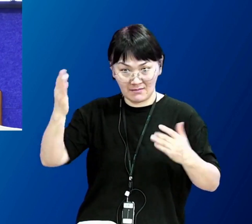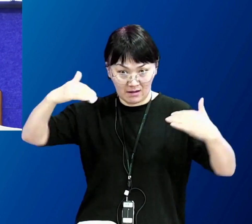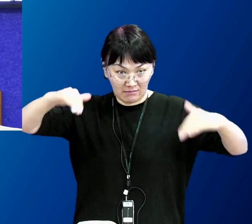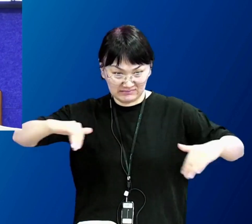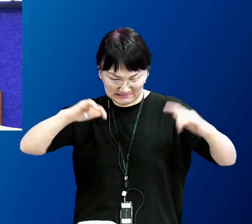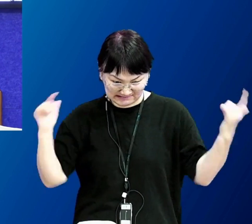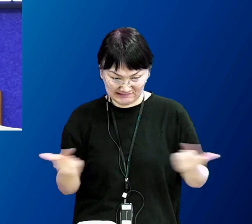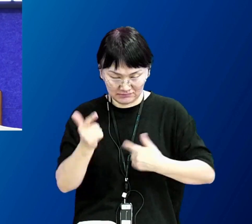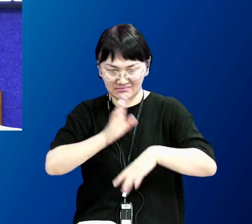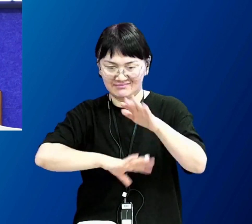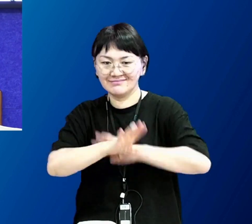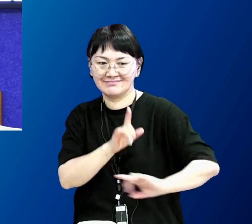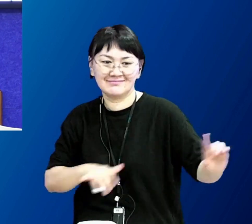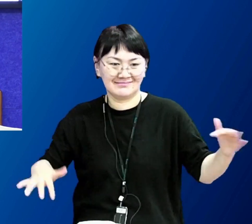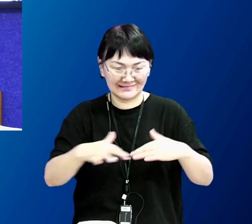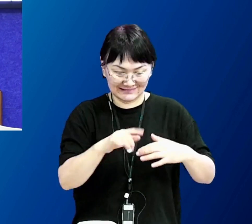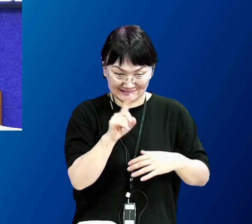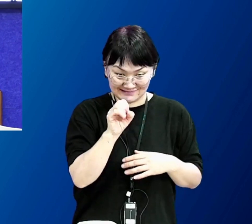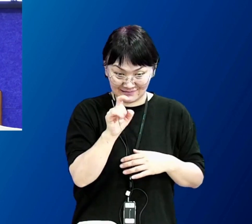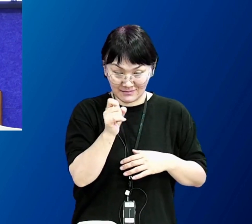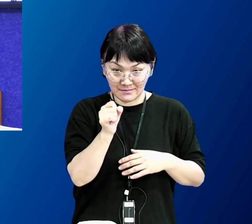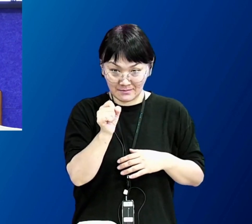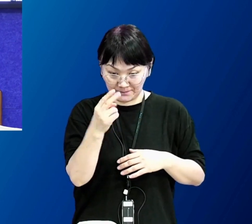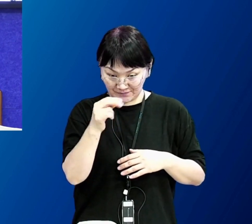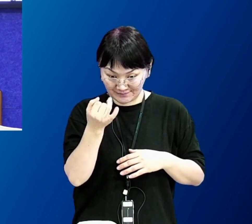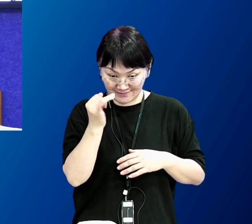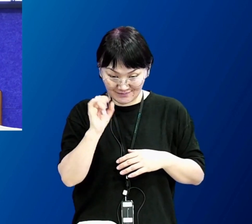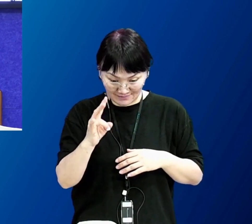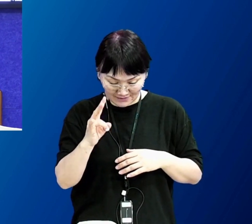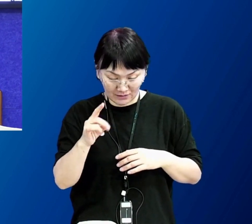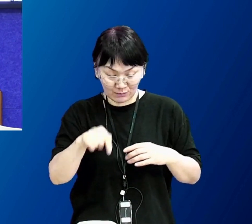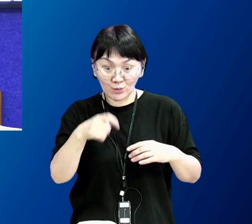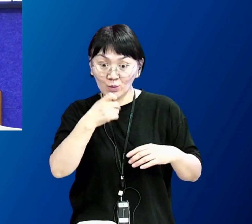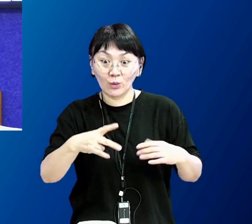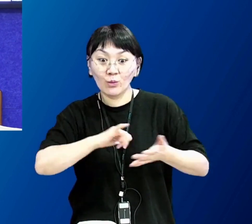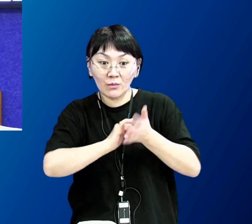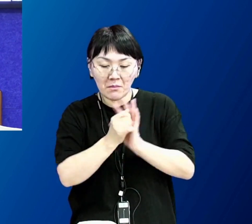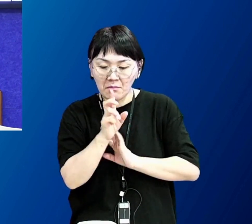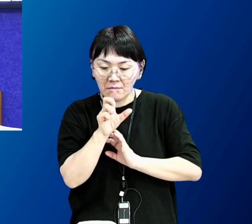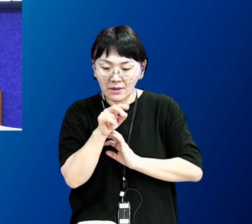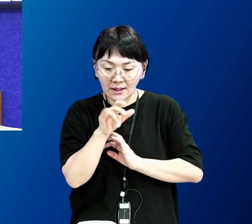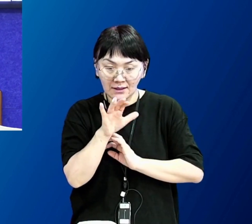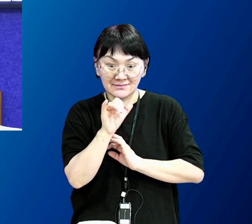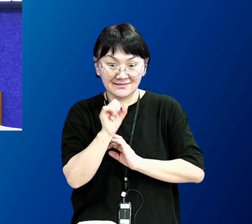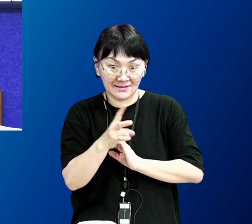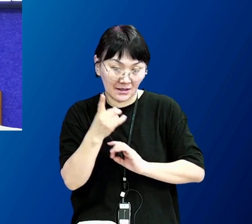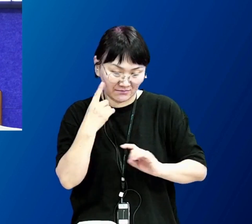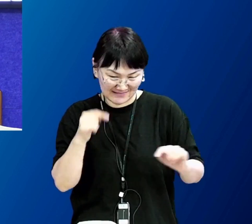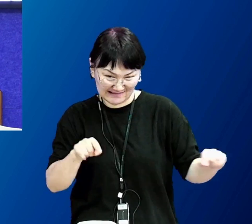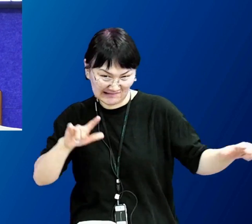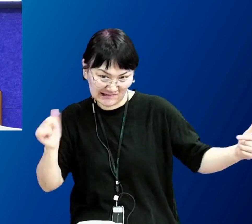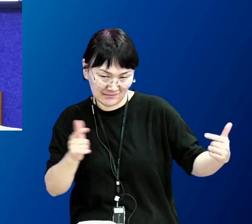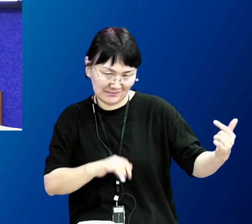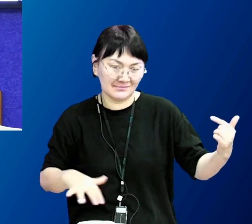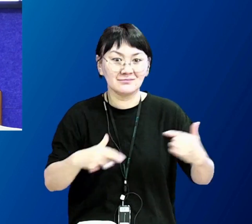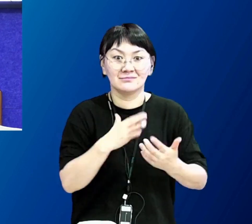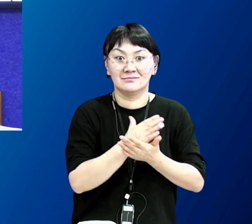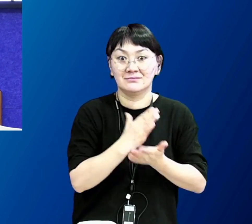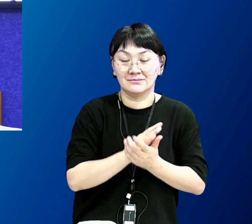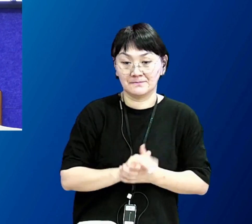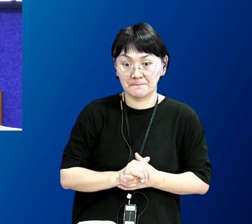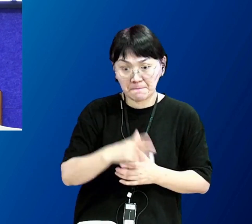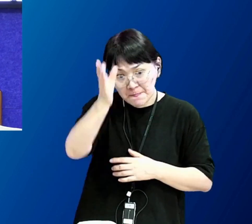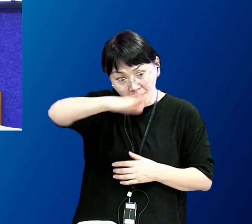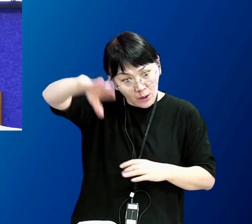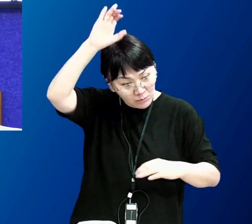өргөв. Тэр Зирадагийн Ифраим хүн бөгөөд түүнийх нь бэлэвсэн эмэгтэй Зира байва. Эцэст нь